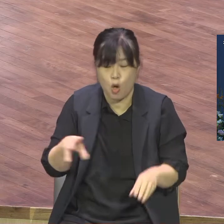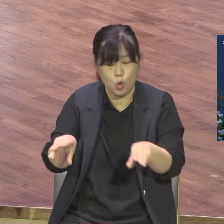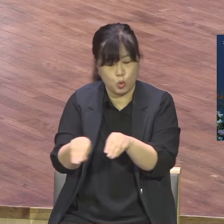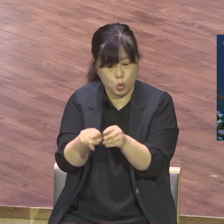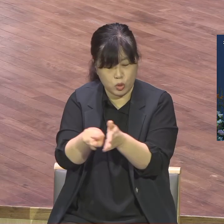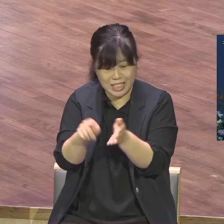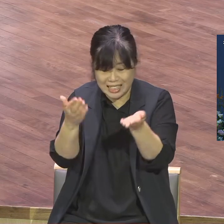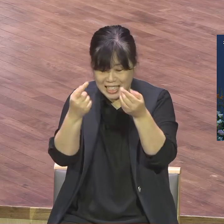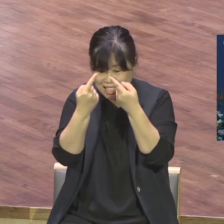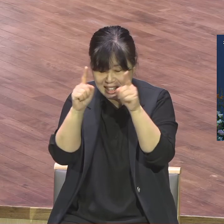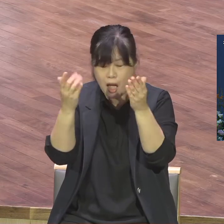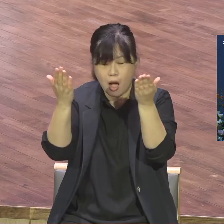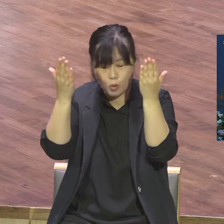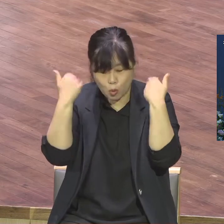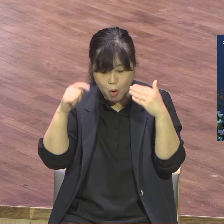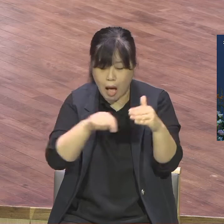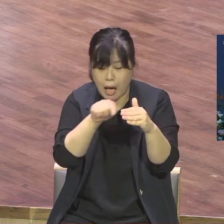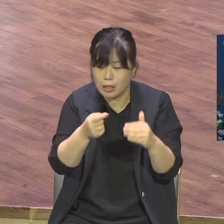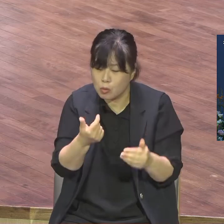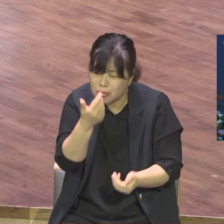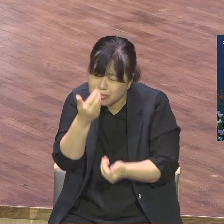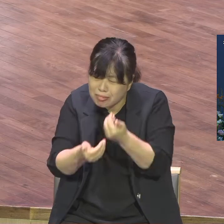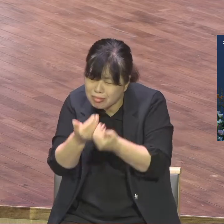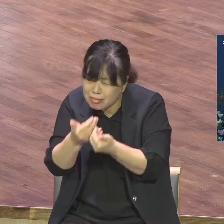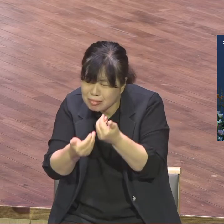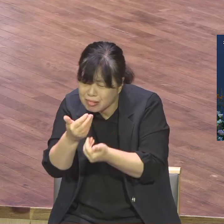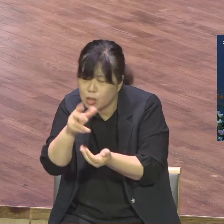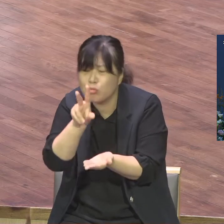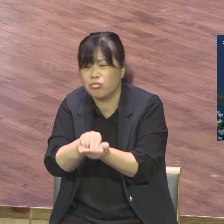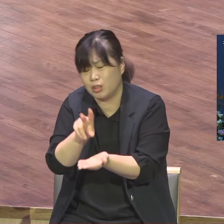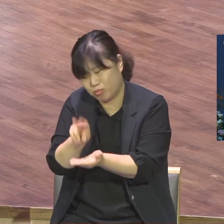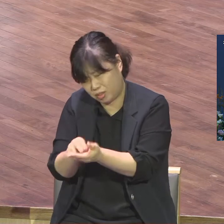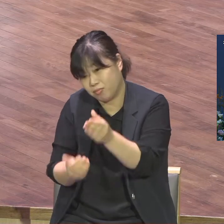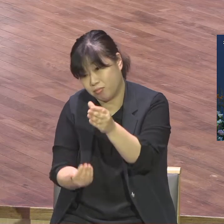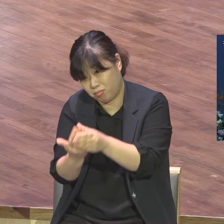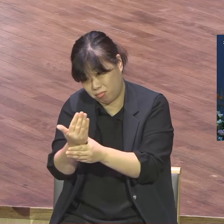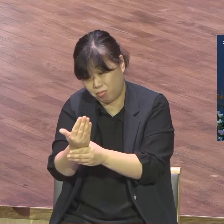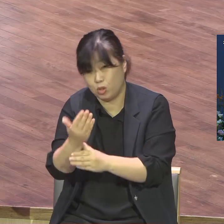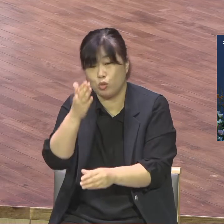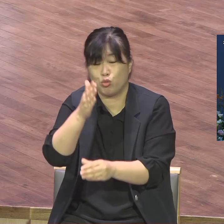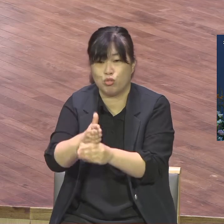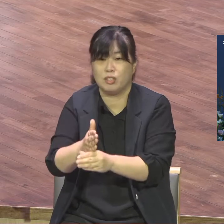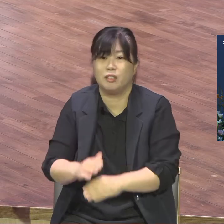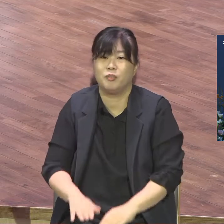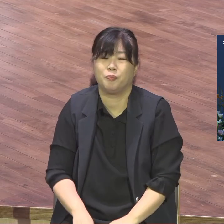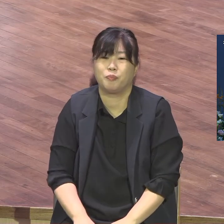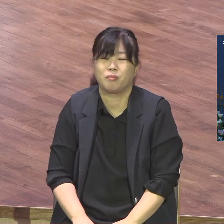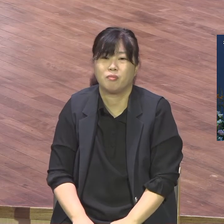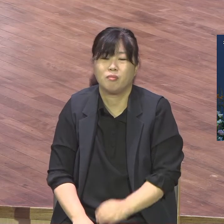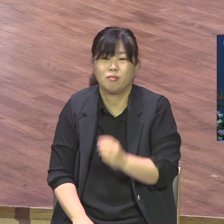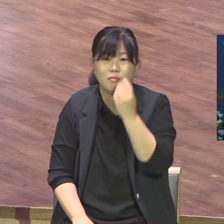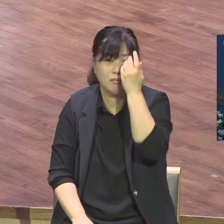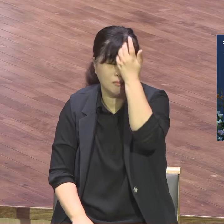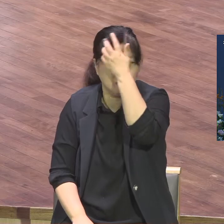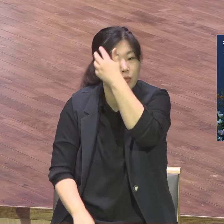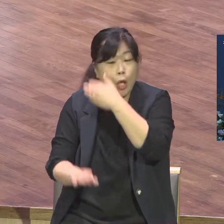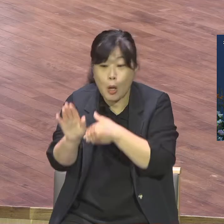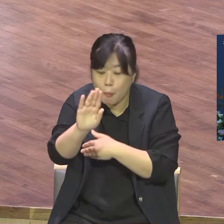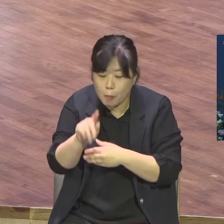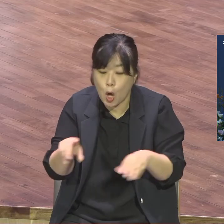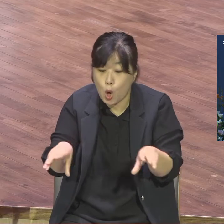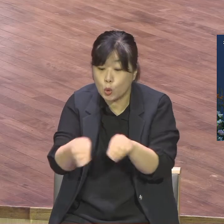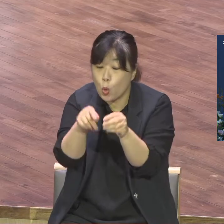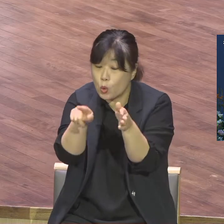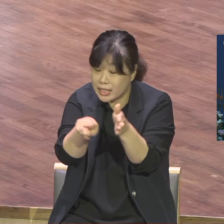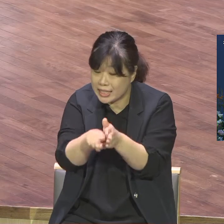이런 문제가 계속되고 있습니다. 지금 여성들이요 교단 소속 총신대